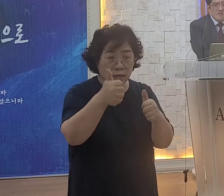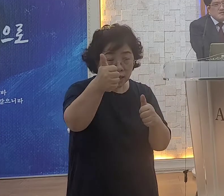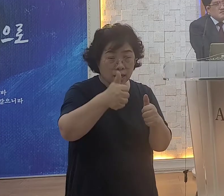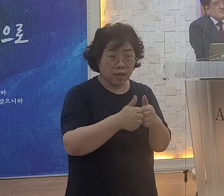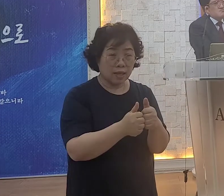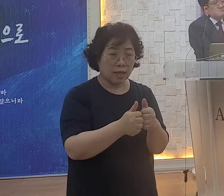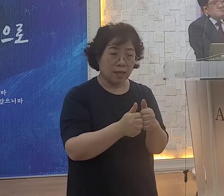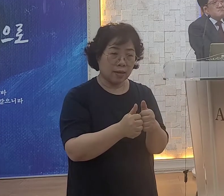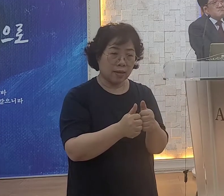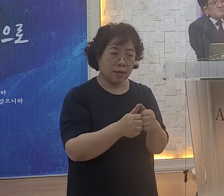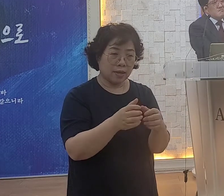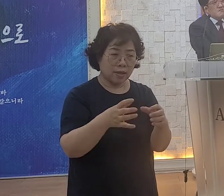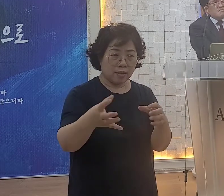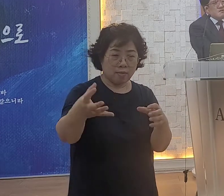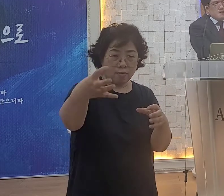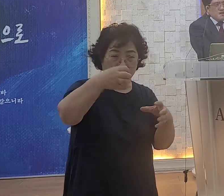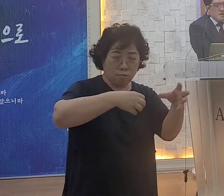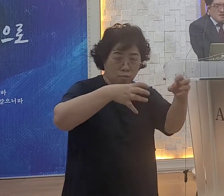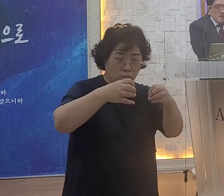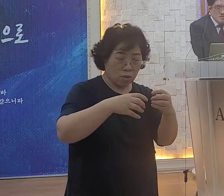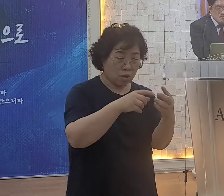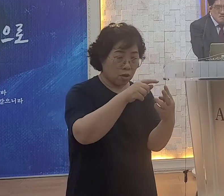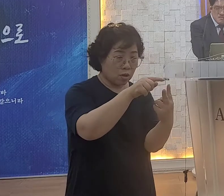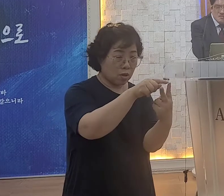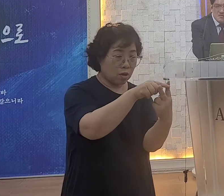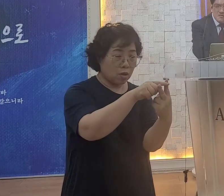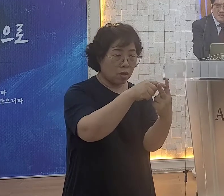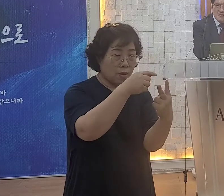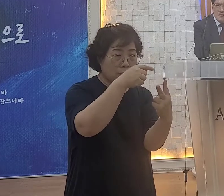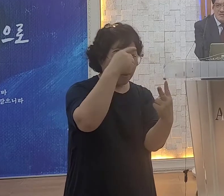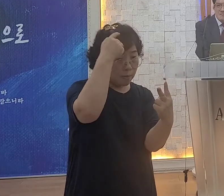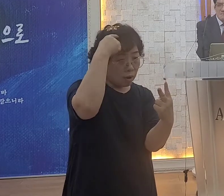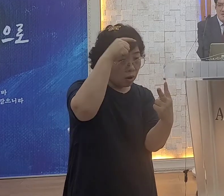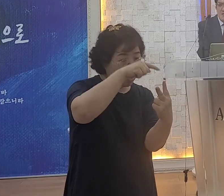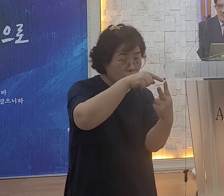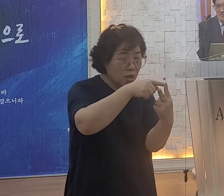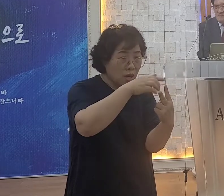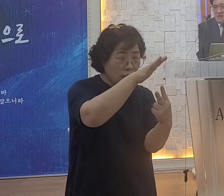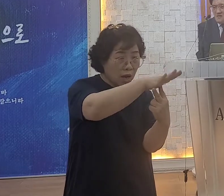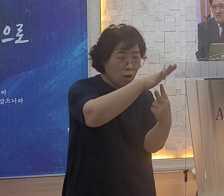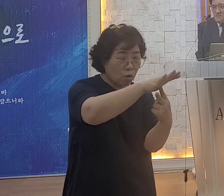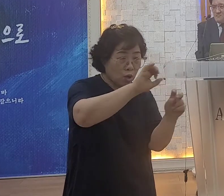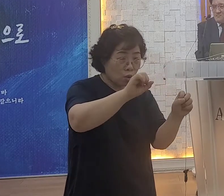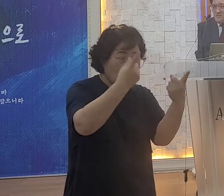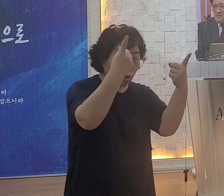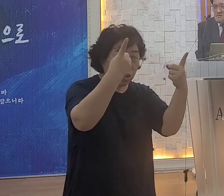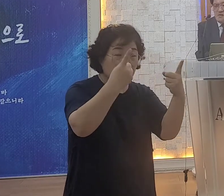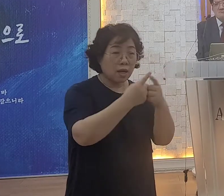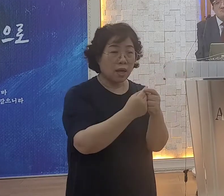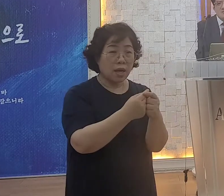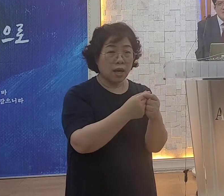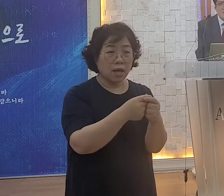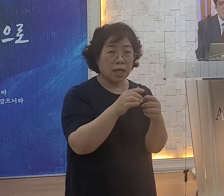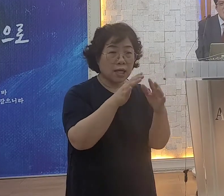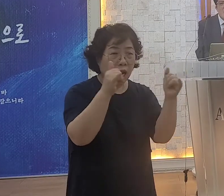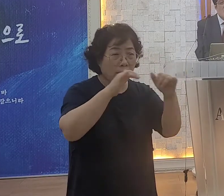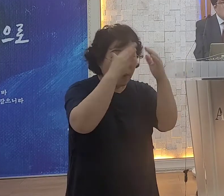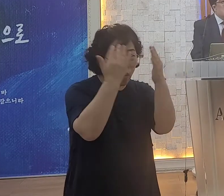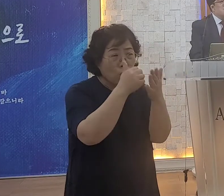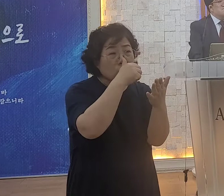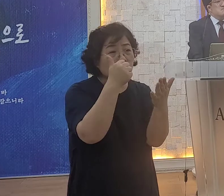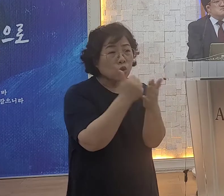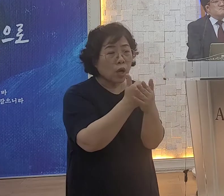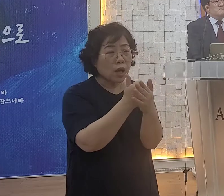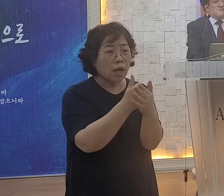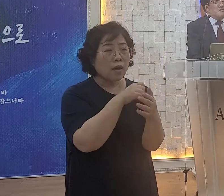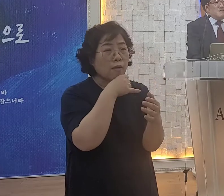죄를 그 숫 염소의 머리 위에다가 안수한 즉시 그 죄가 어디로 들어갈까요? 염소에게.